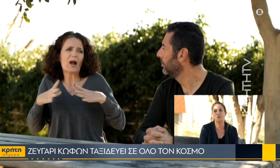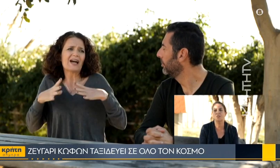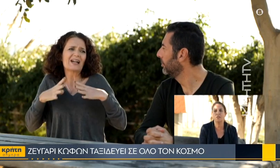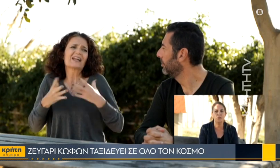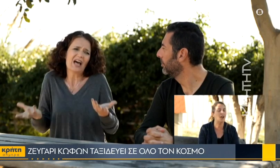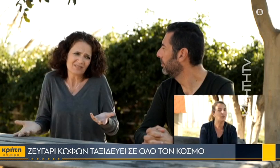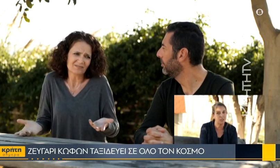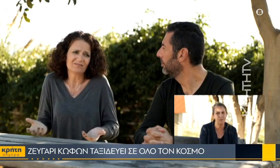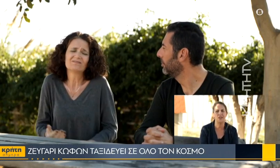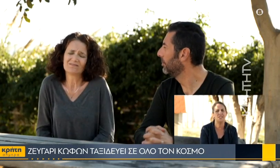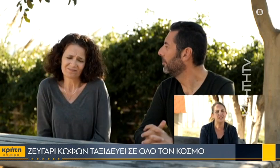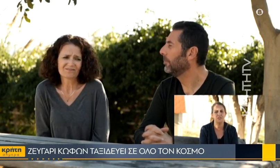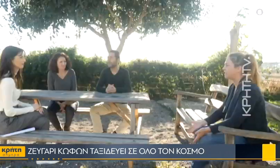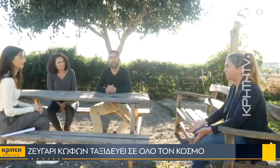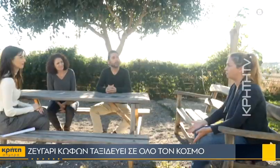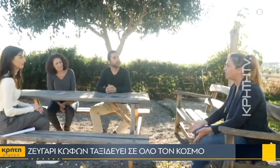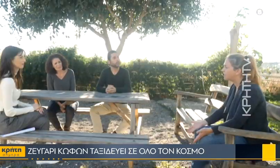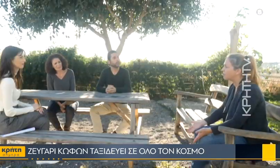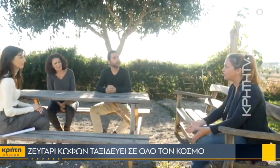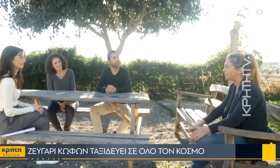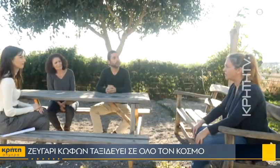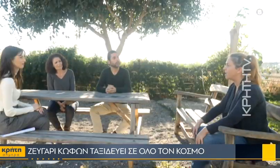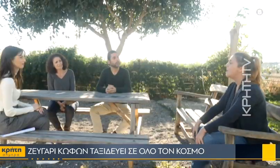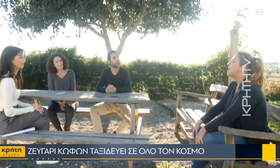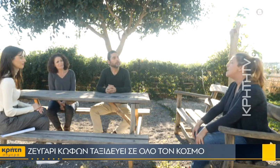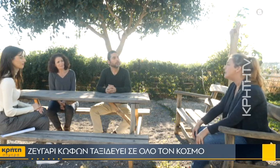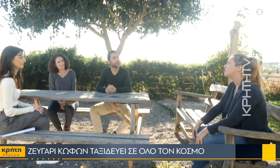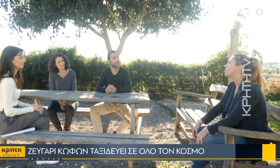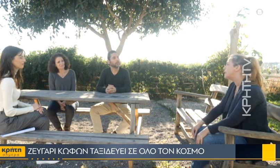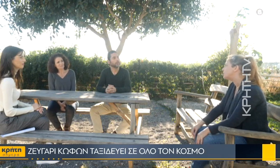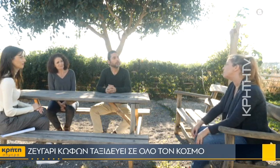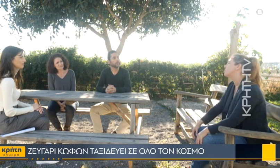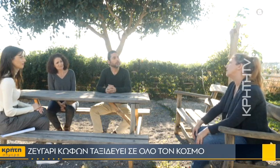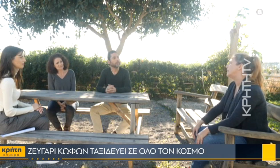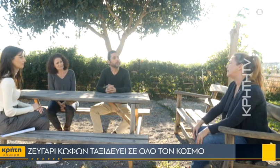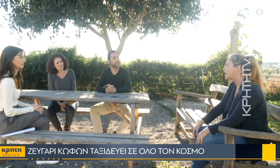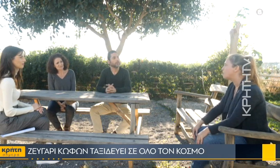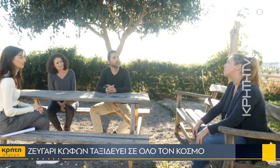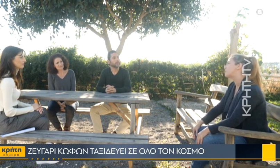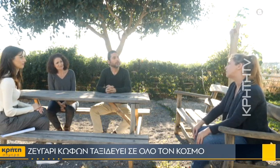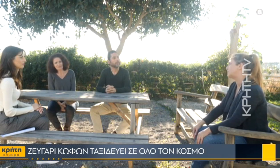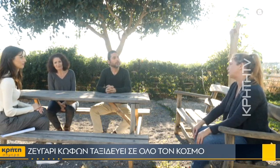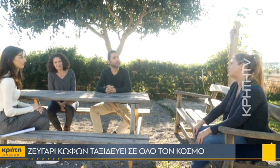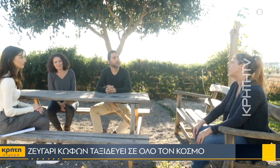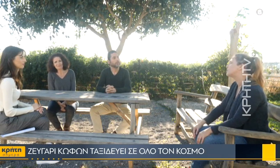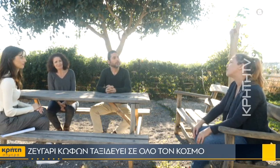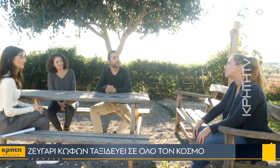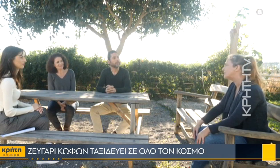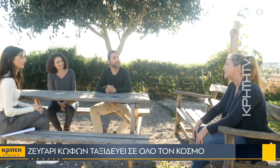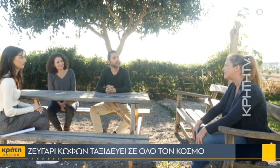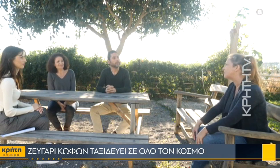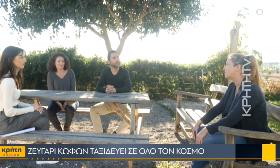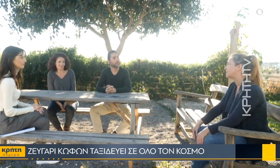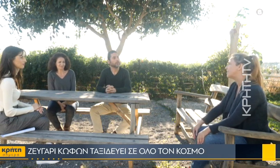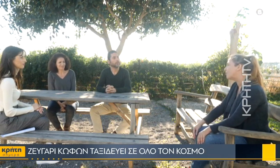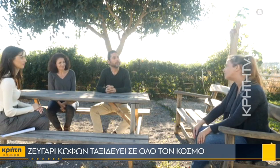σίγουρα χρειαζόμαστε διερμηνέα, όπως και η σημερινή συνέντευξη δεν θα μπορούσε να γίνει χωρίς διερμηνέα. Είναι το μέσο για να έχουμε πρόσβαση παντού, οπότε το να